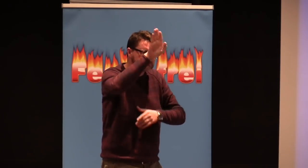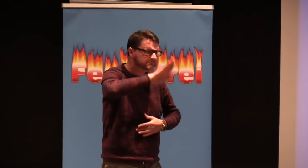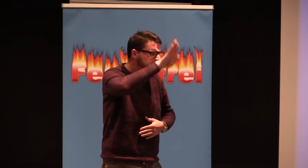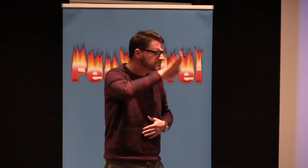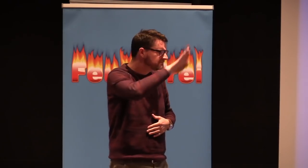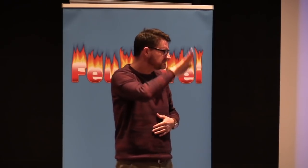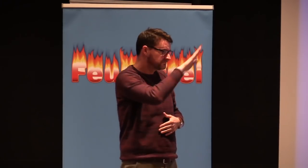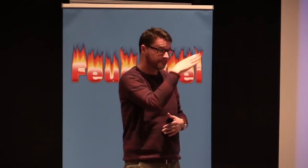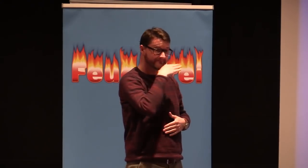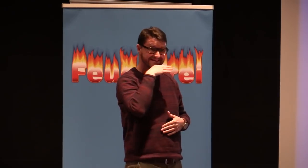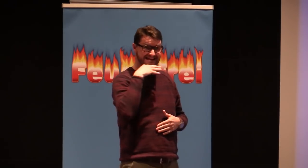Zuwachs von Mitgliedern zu verzeichnen hat.